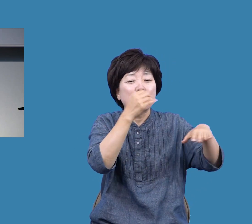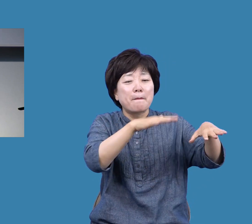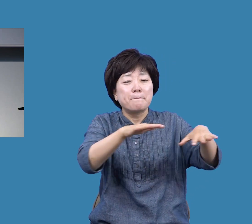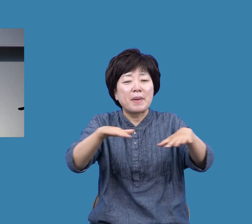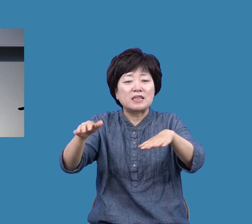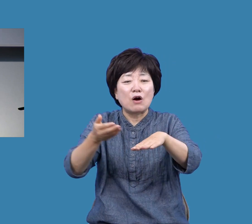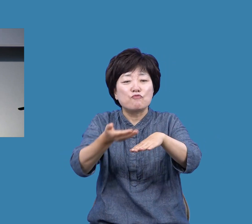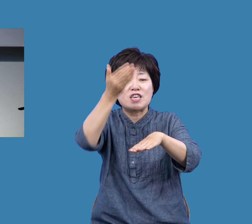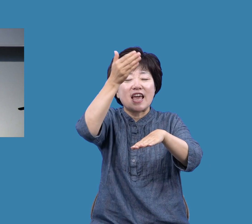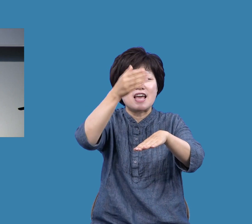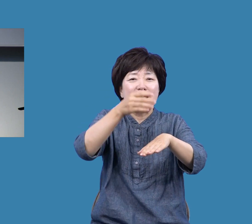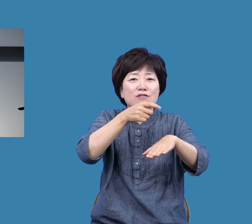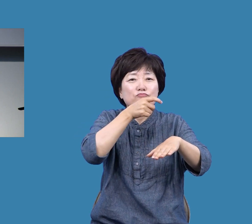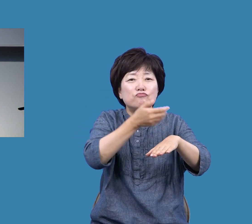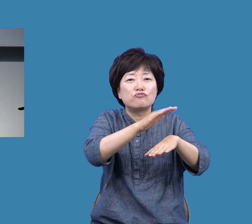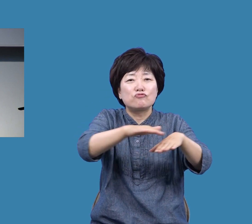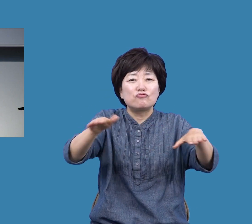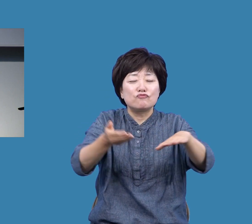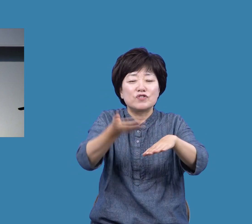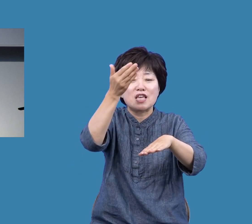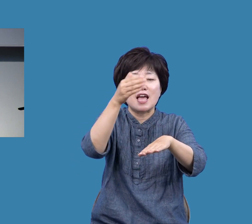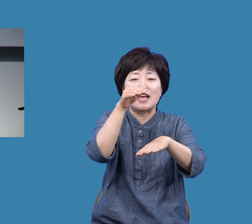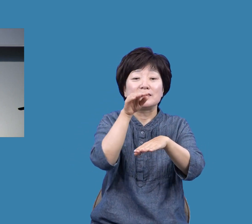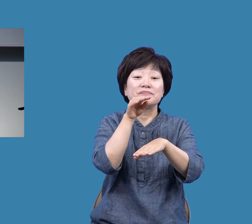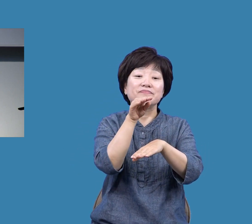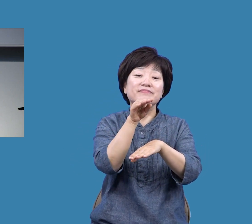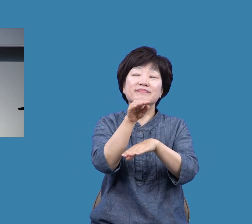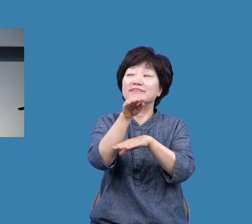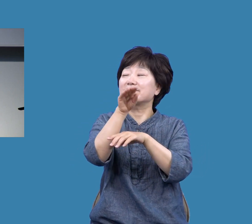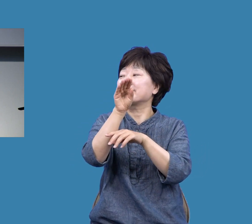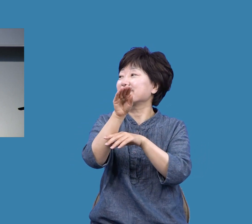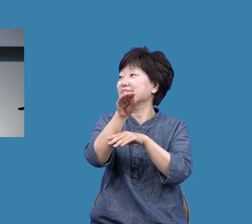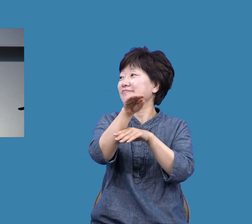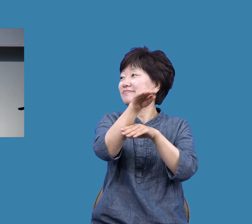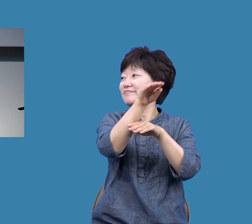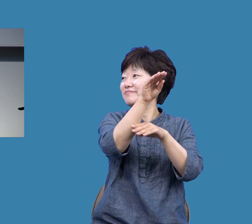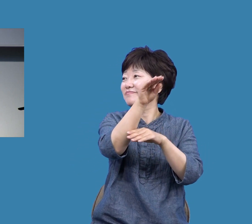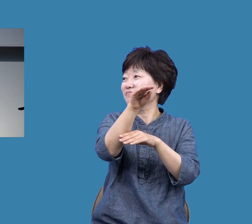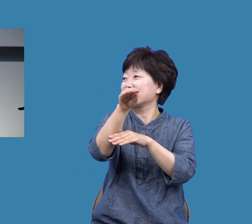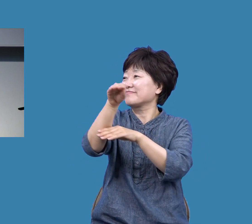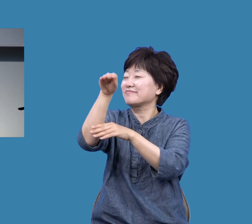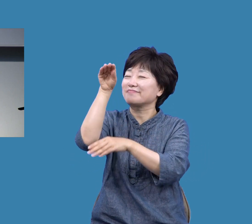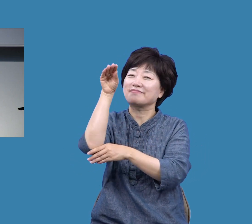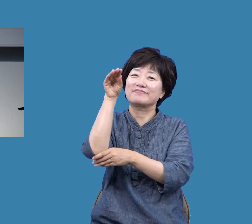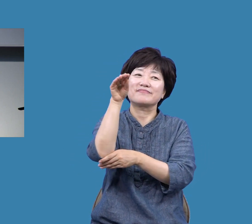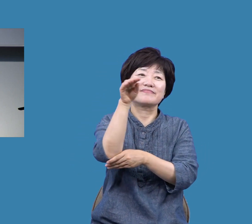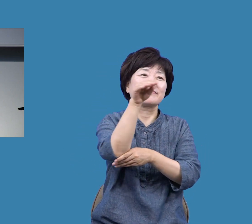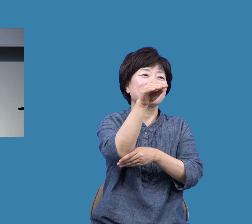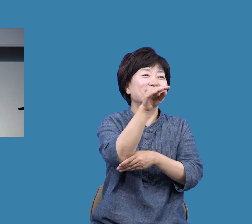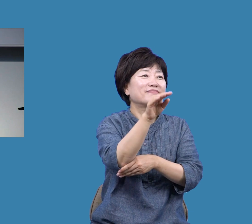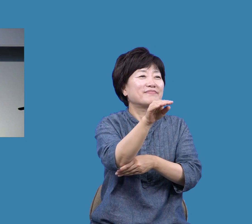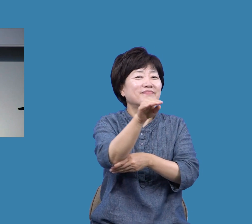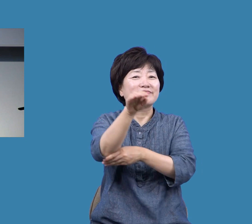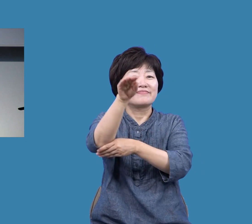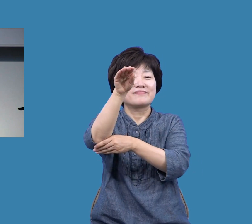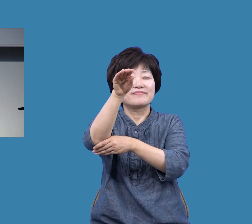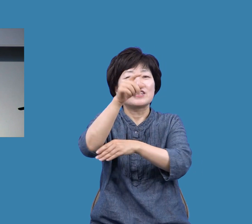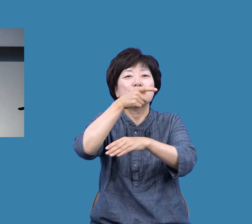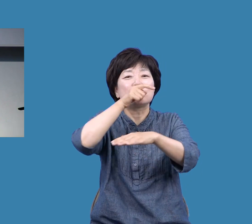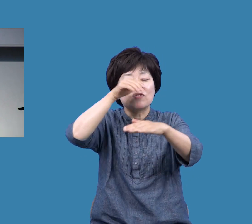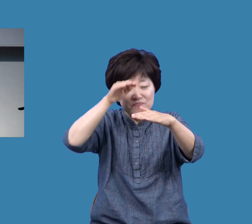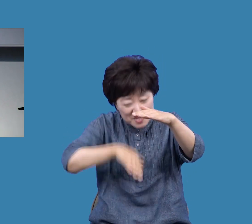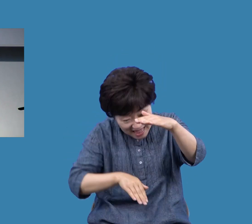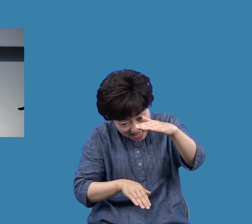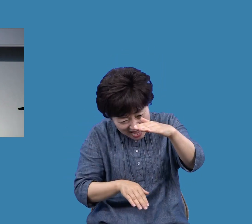하여간 걔네들이 수영할 때 보면 이 겉으로는 우아하잖아요. 우아하게 무리를 가는 것 같은데 물 안에 들어가면